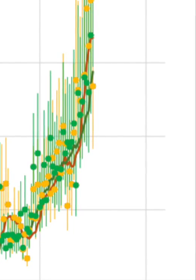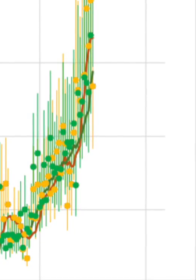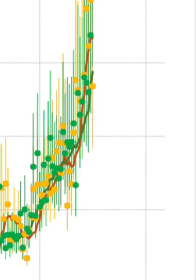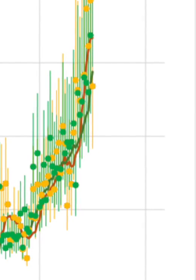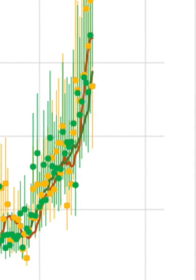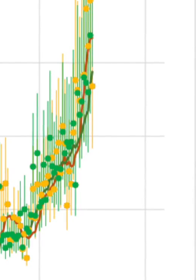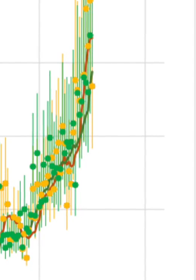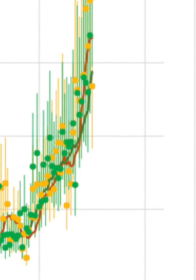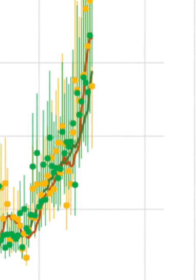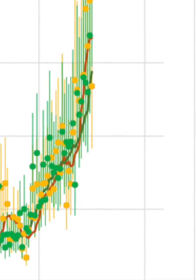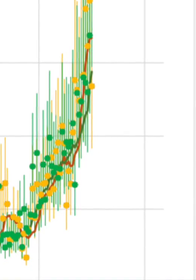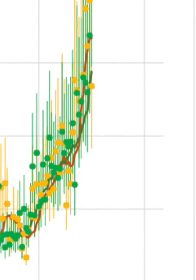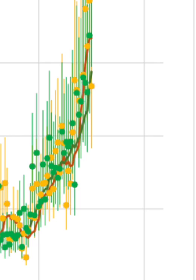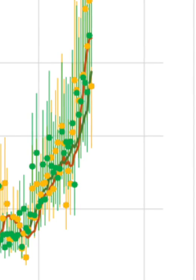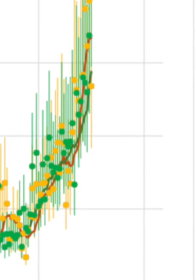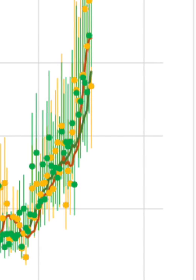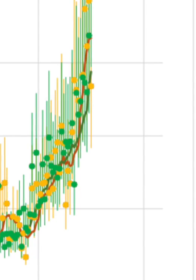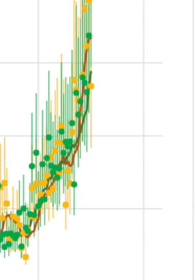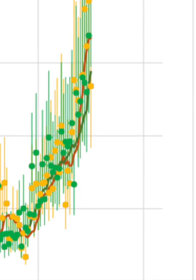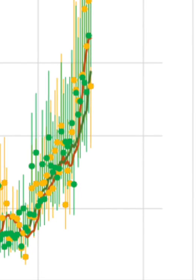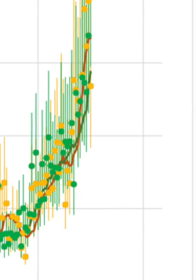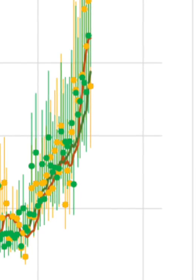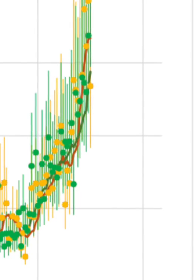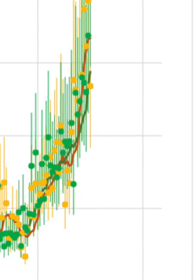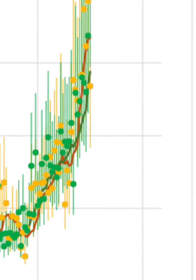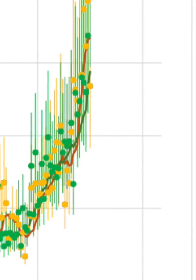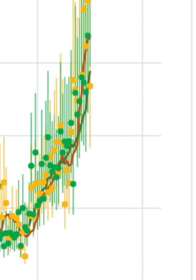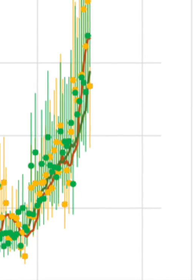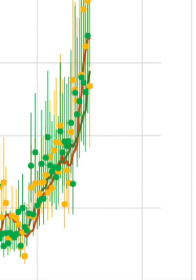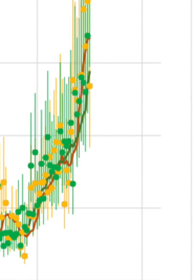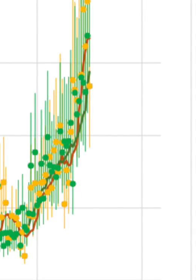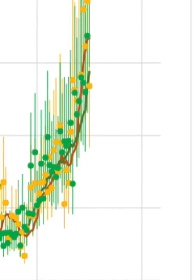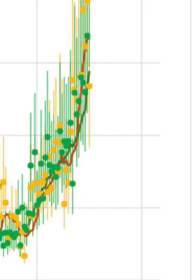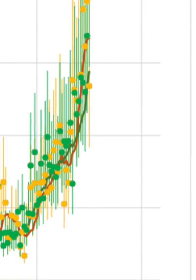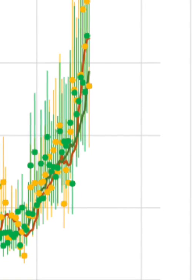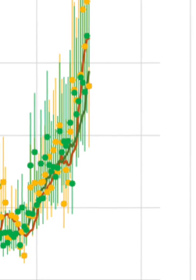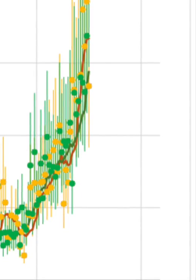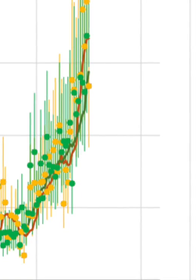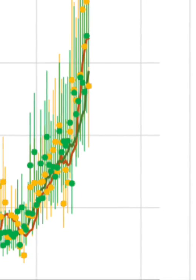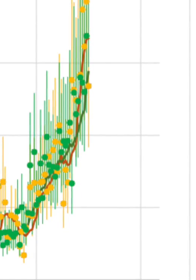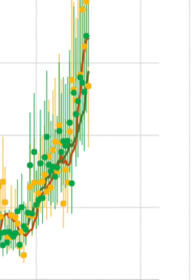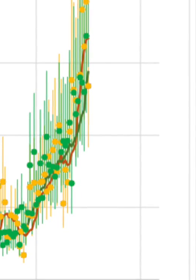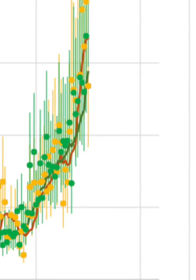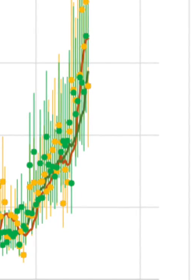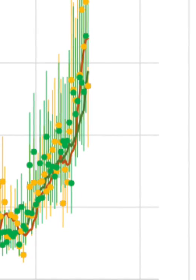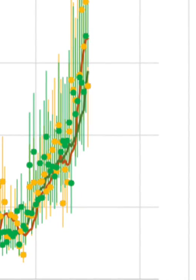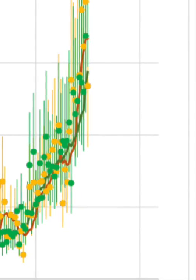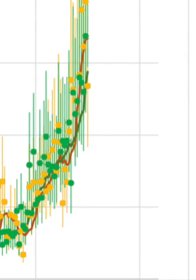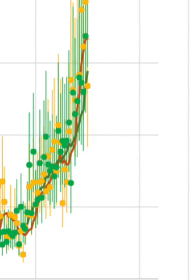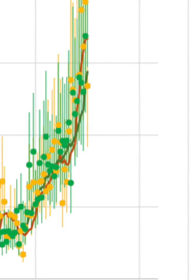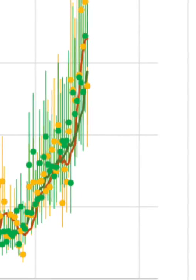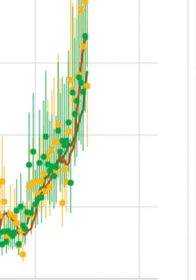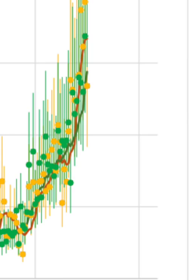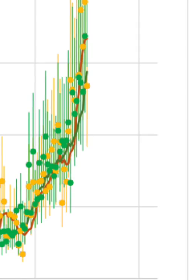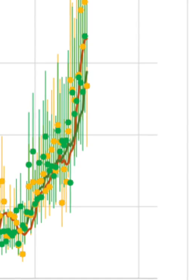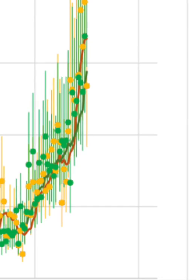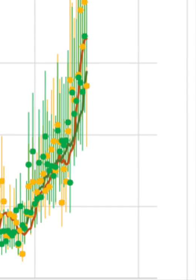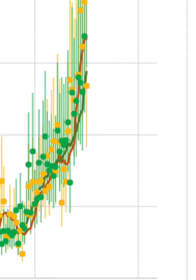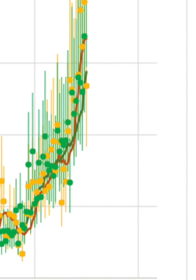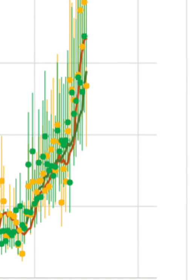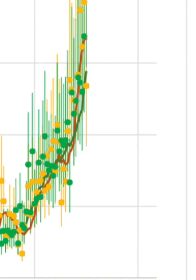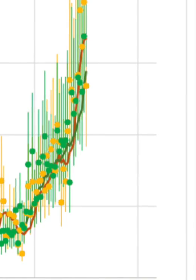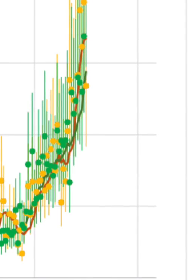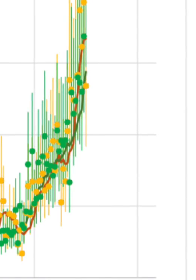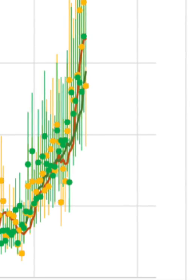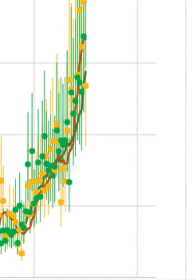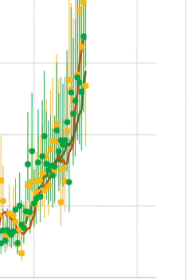表来自北部地区的废水样品，而黄色图代表来自南部地区的废水样品。12月30号，北部地区的